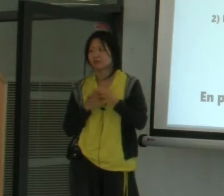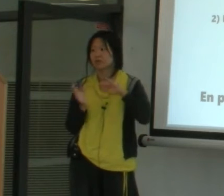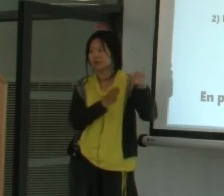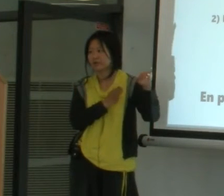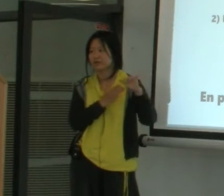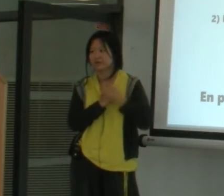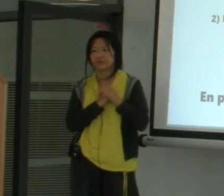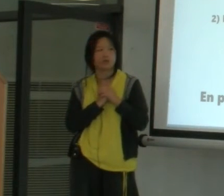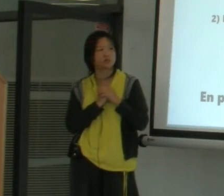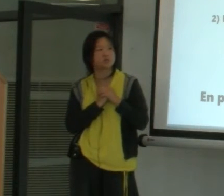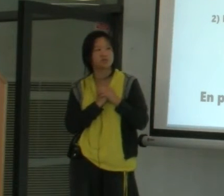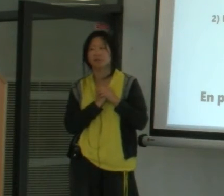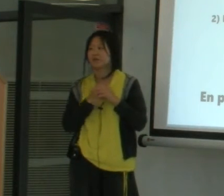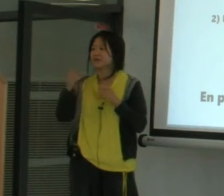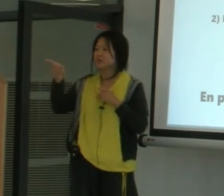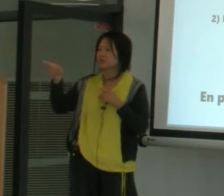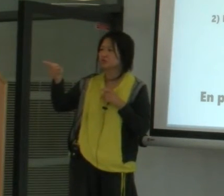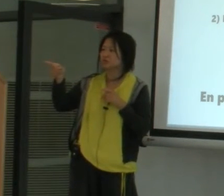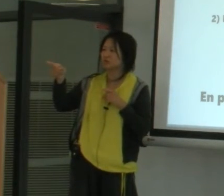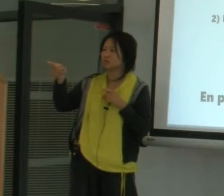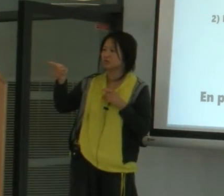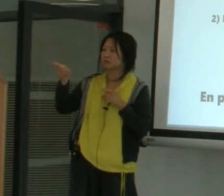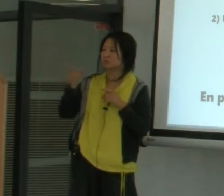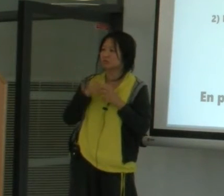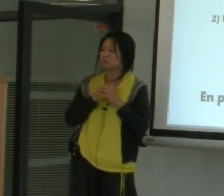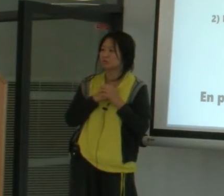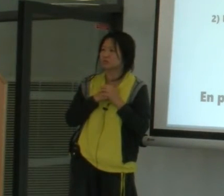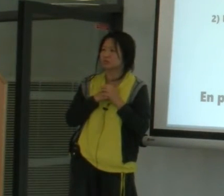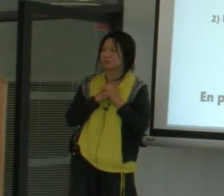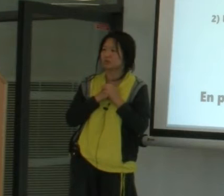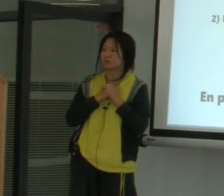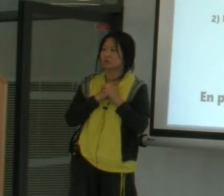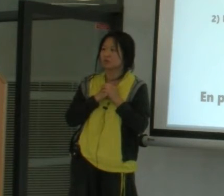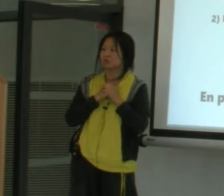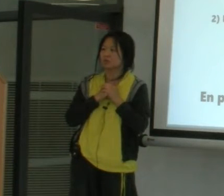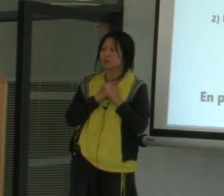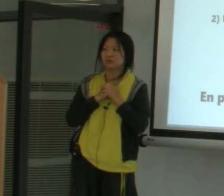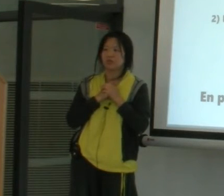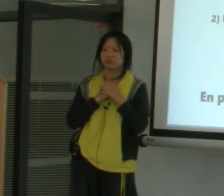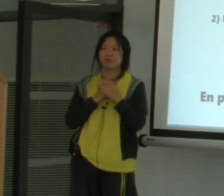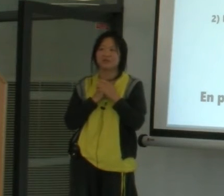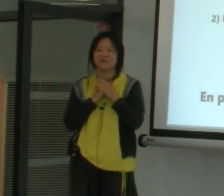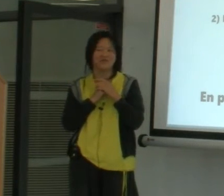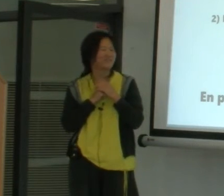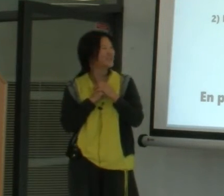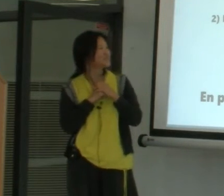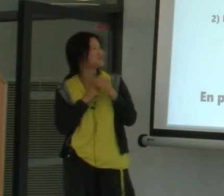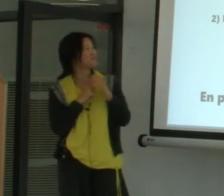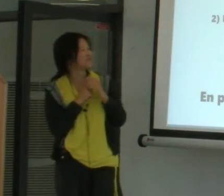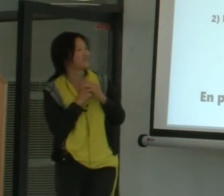Non, mais avec Theta Lab aussi. Et t'étais à Toulouse, toi, non? Non? Peut-être.